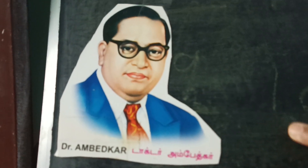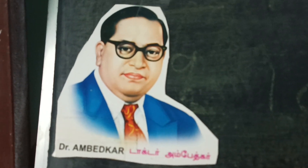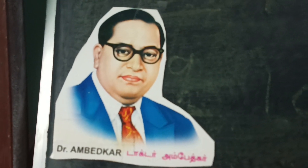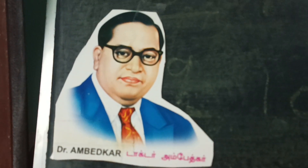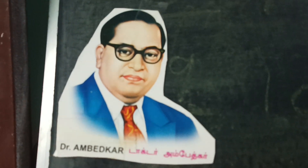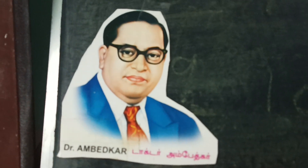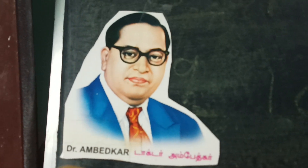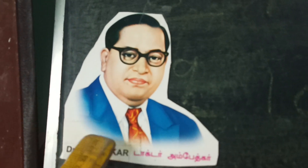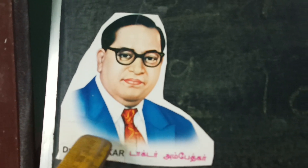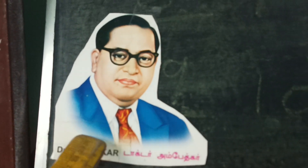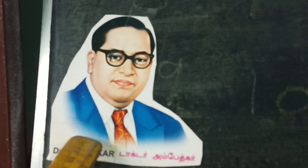அம்பேத்கர்.